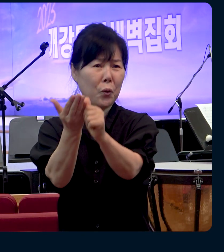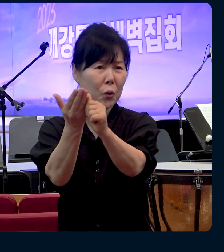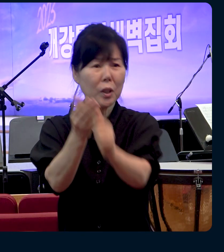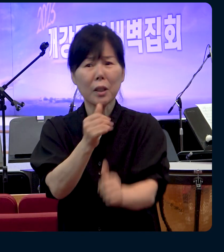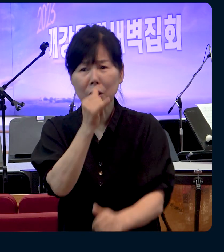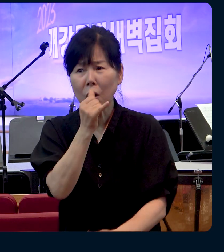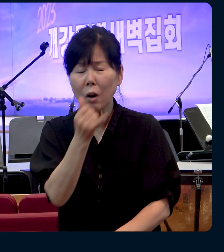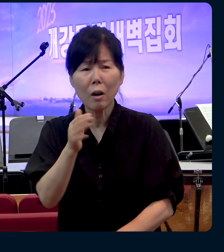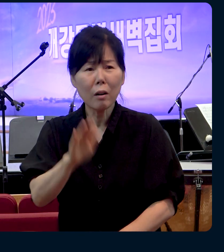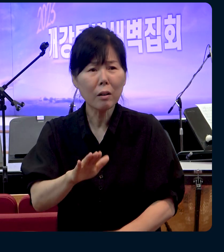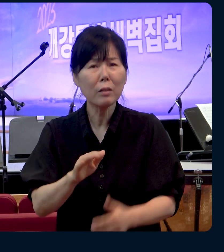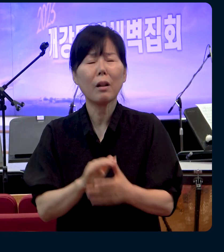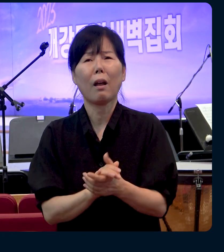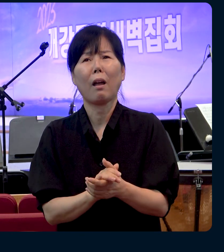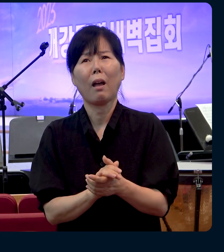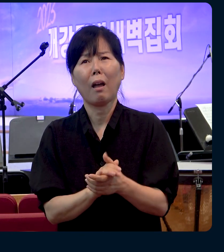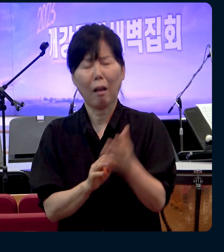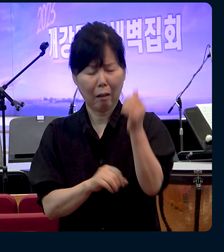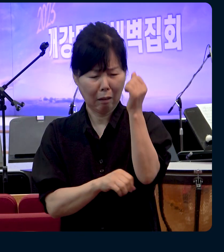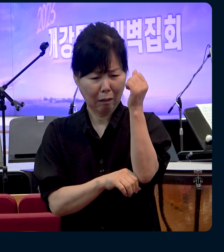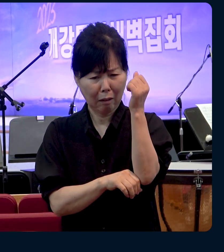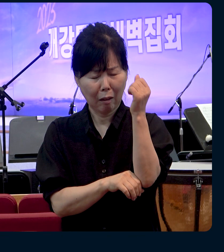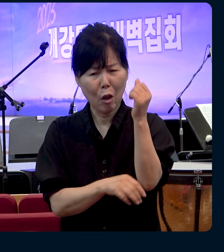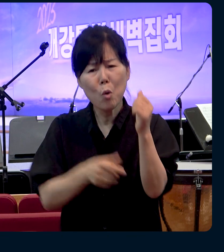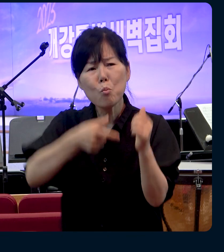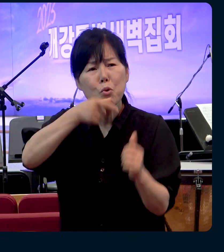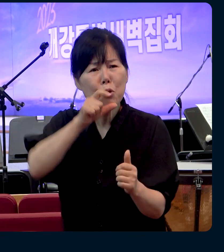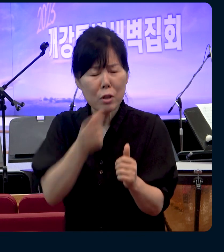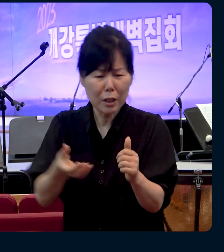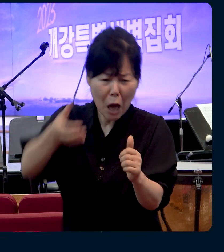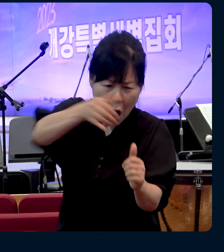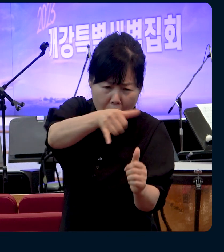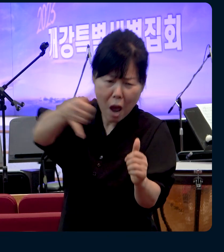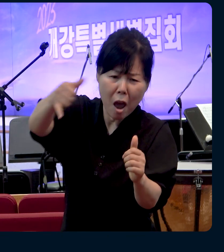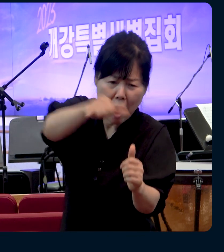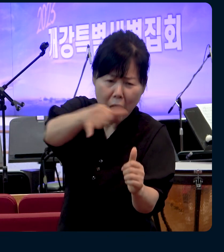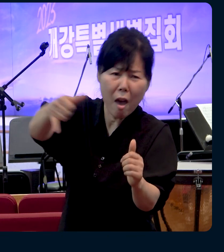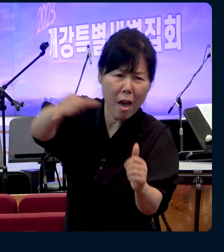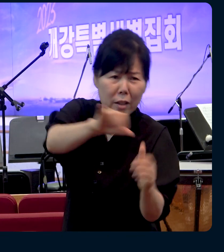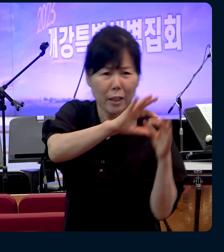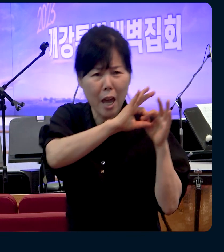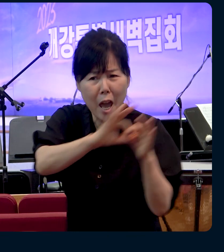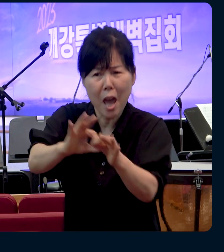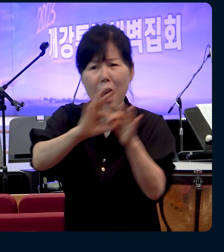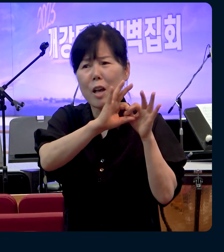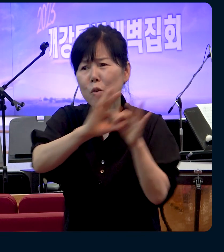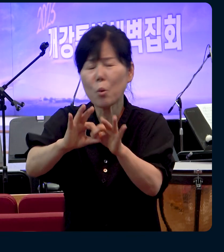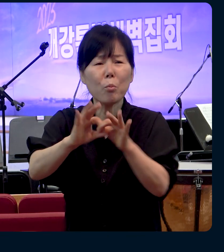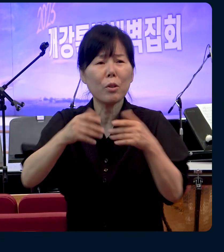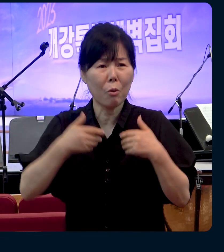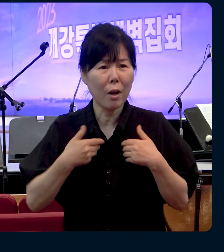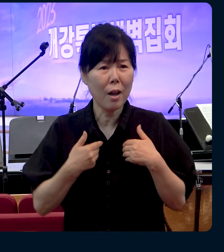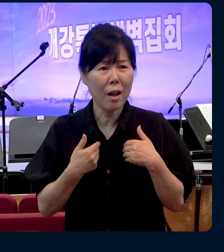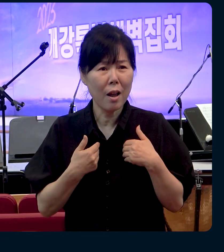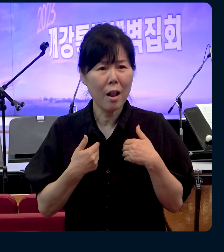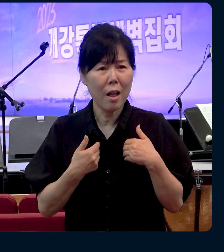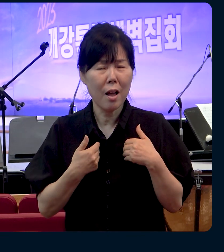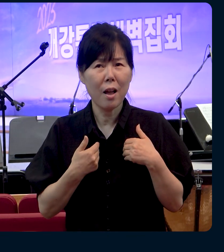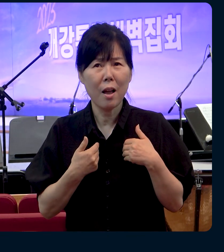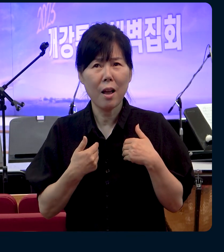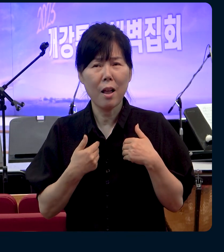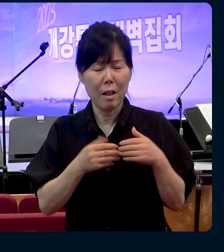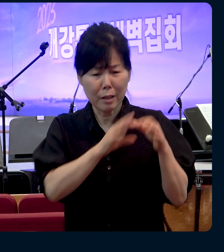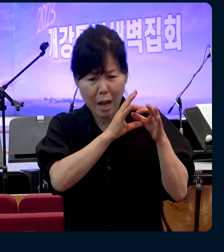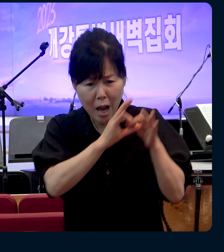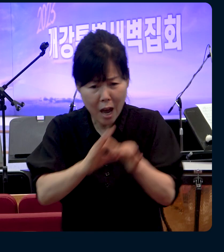다 돈 들여 키운 나무들입니다. 물 줘야 돼요. 비싼 나무에 그러니까요. 얼마나 돈이 많이 들어가는지